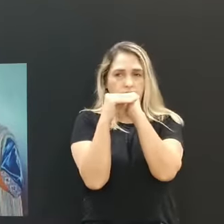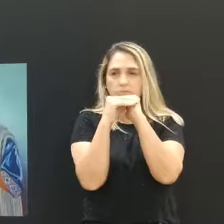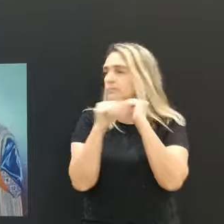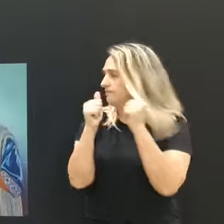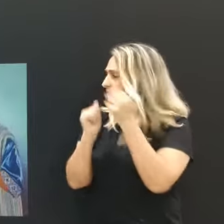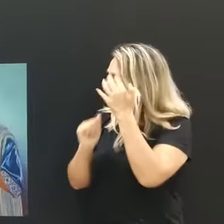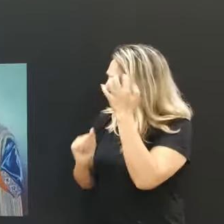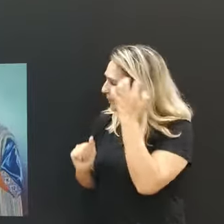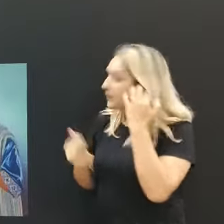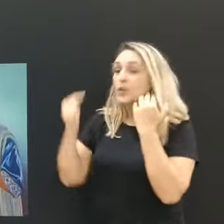vê todos iguais.